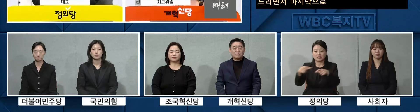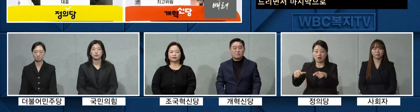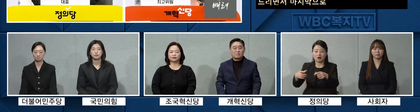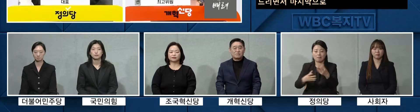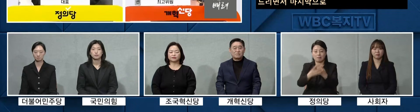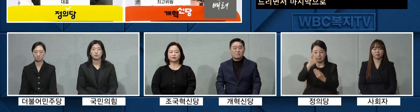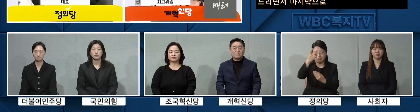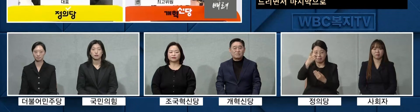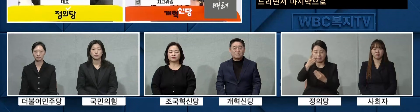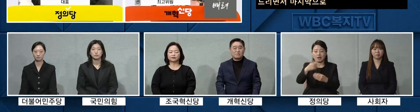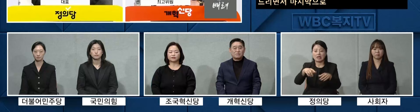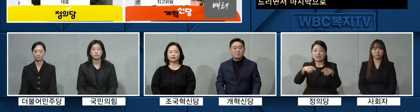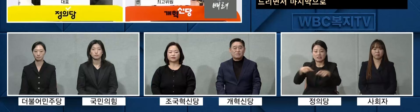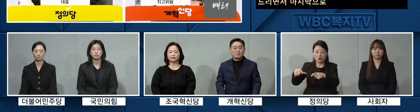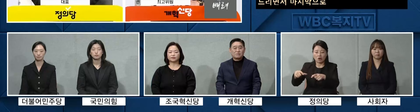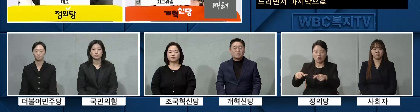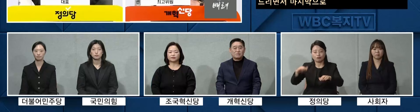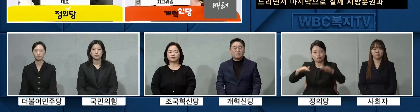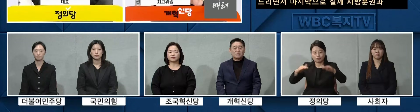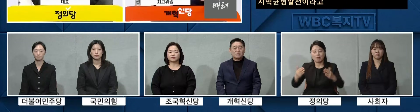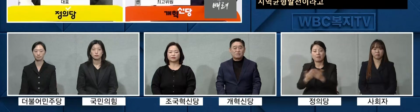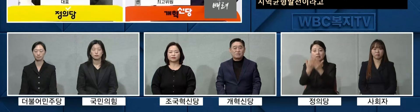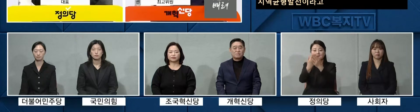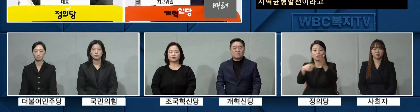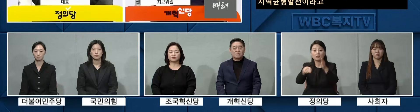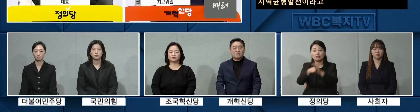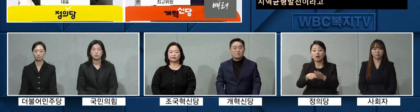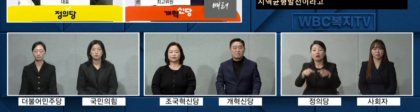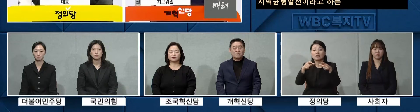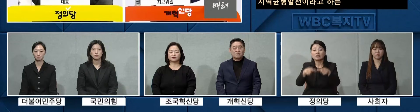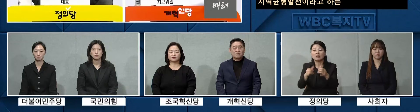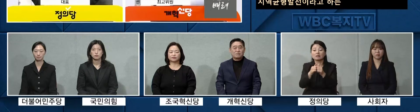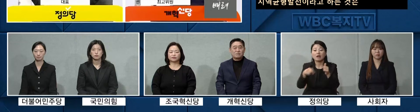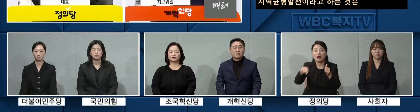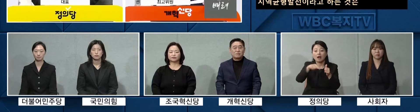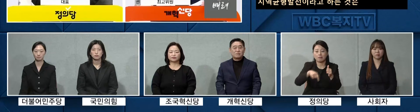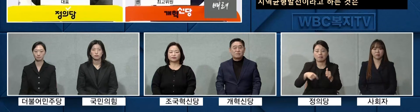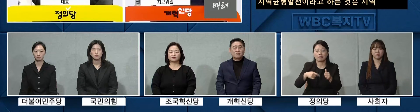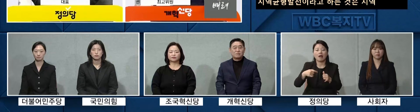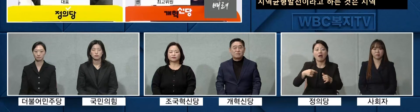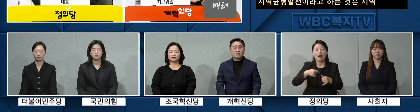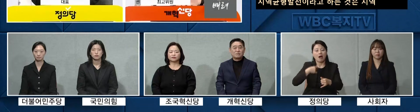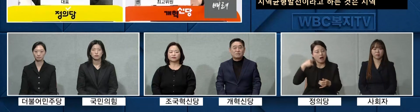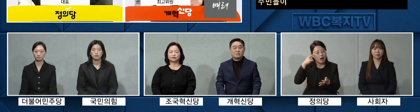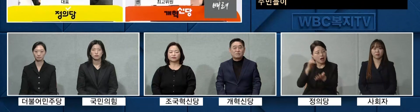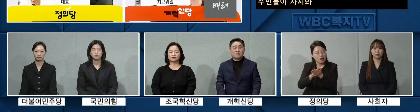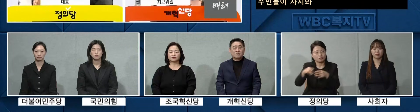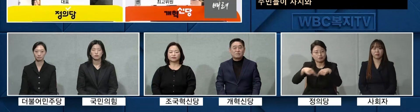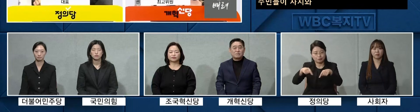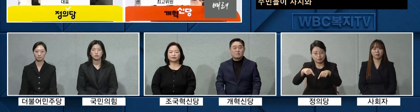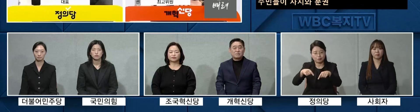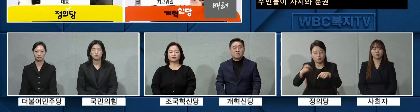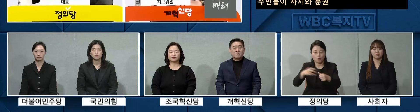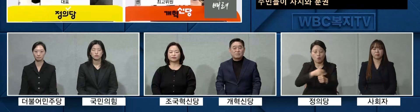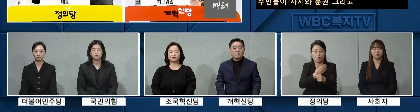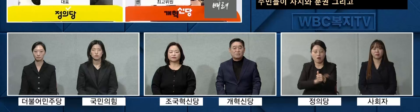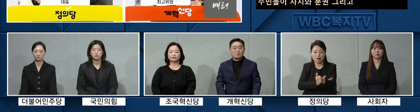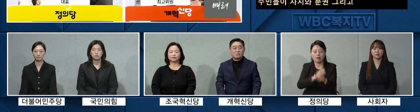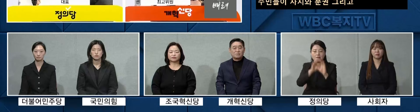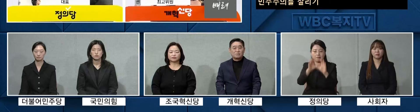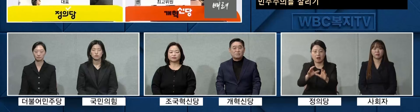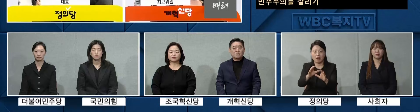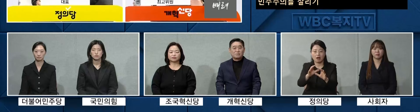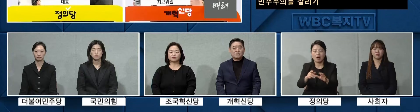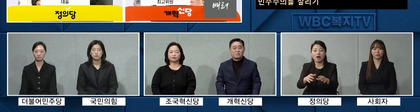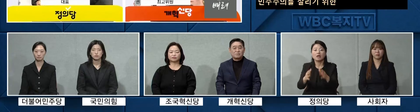균형 발전이라고 하는 것은 지역 주민들이 자치와 분권 그리고 지역 민주주의를 살리기 위한 것으로